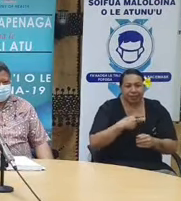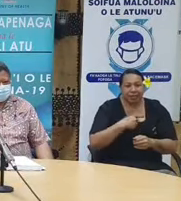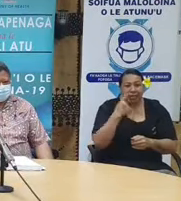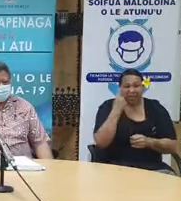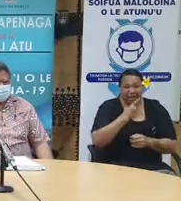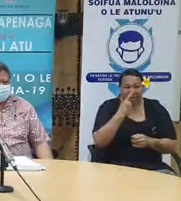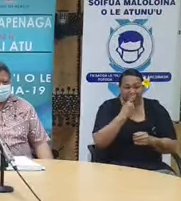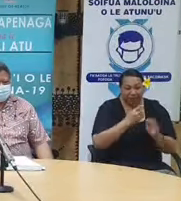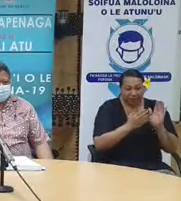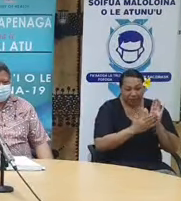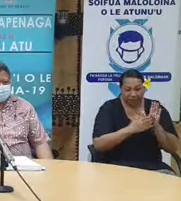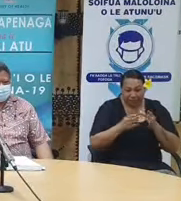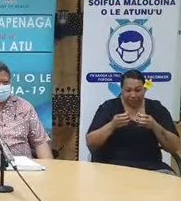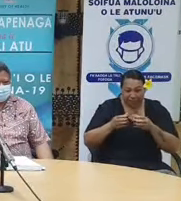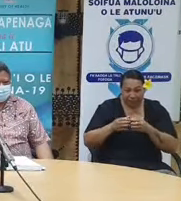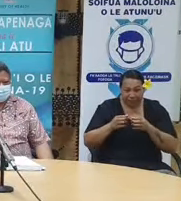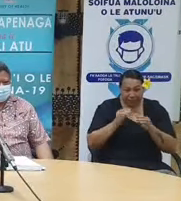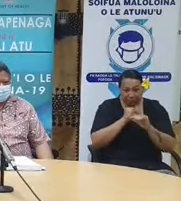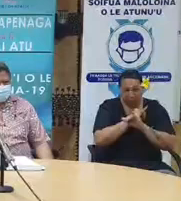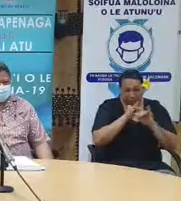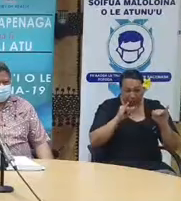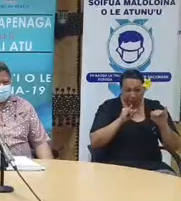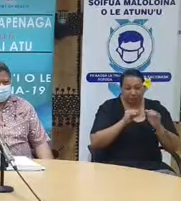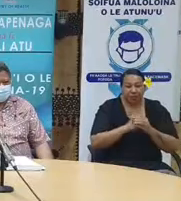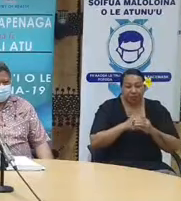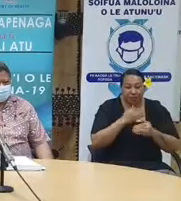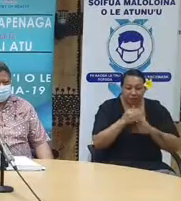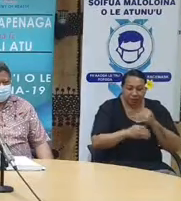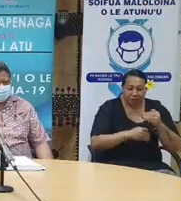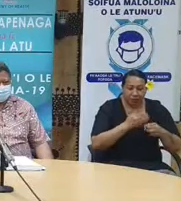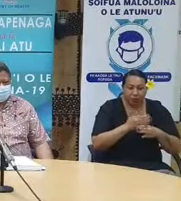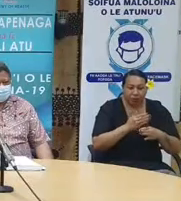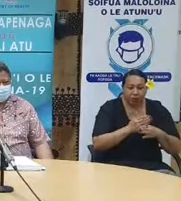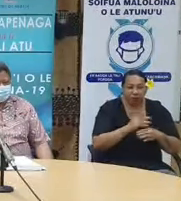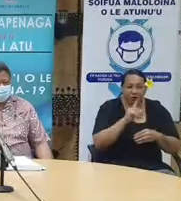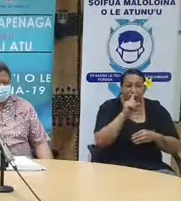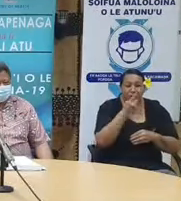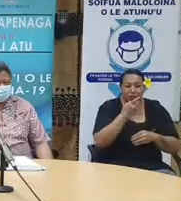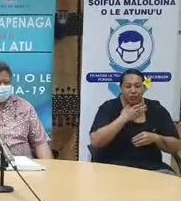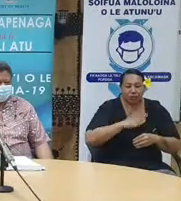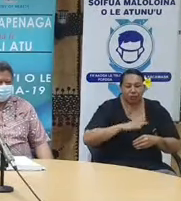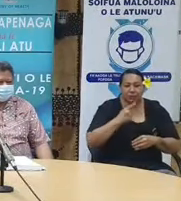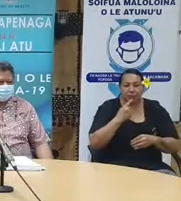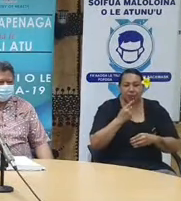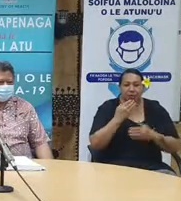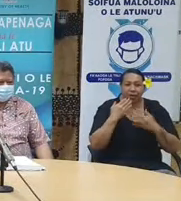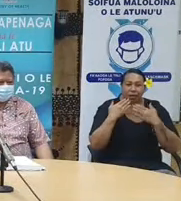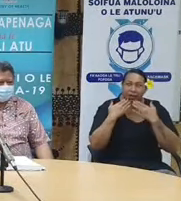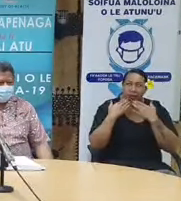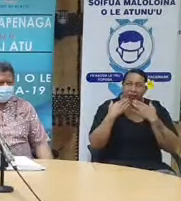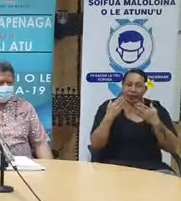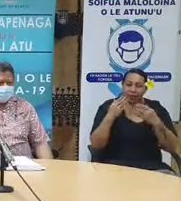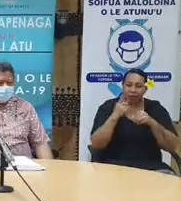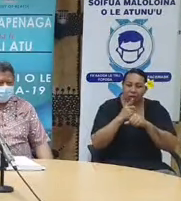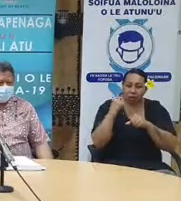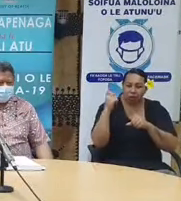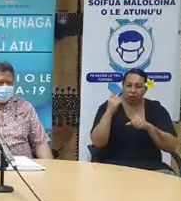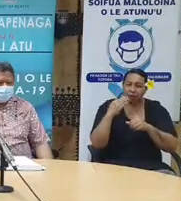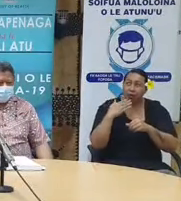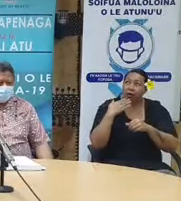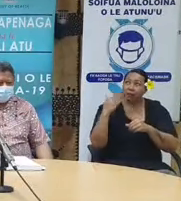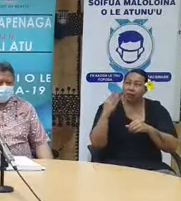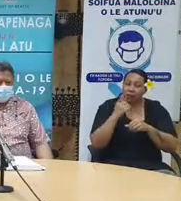tu komiti o le faftai mo mo e faftai ia ile tuo faftai ia ile tuo ila na